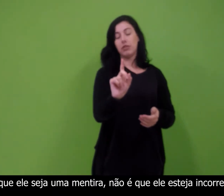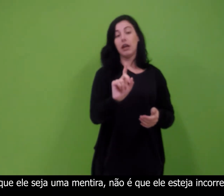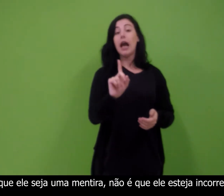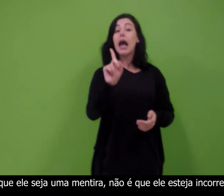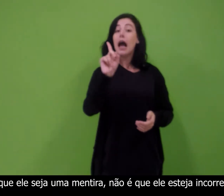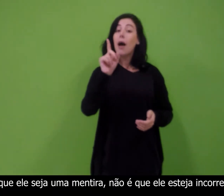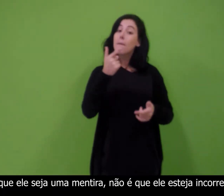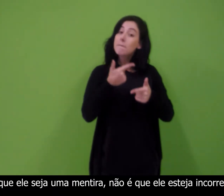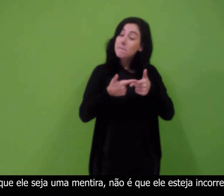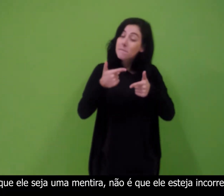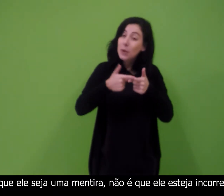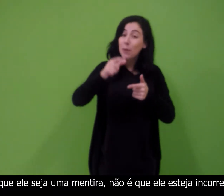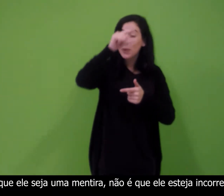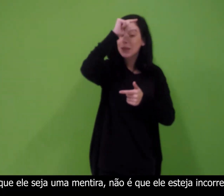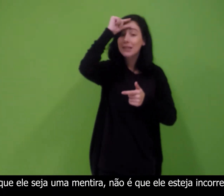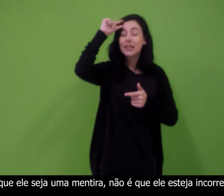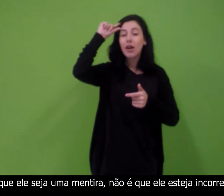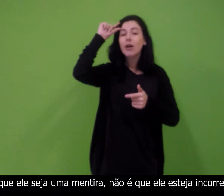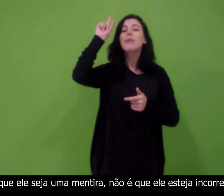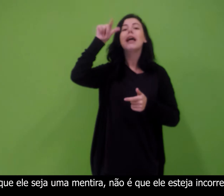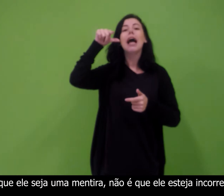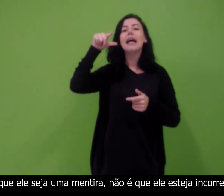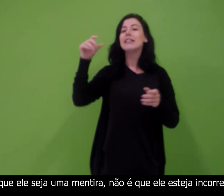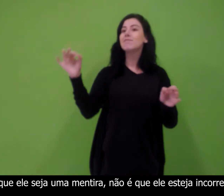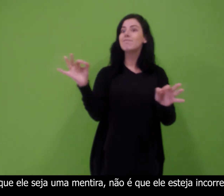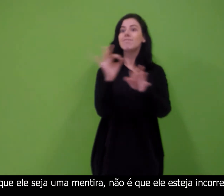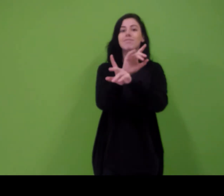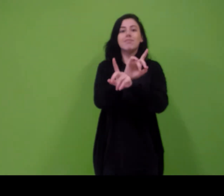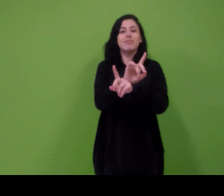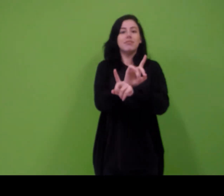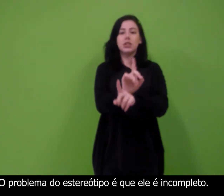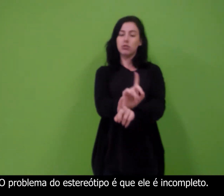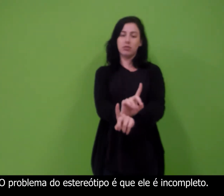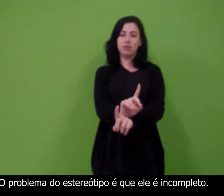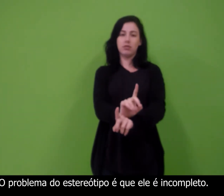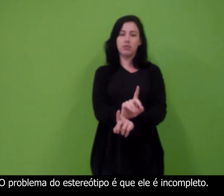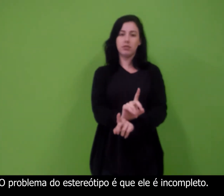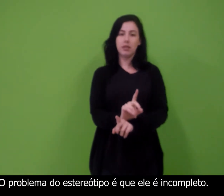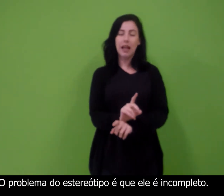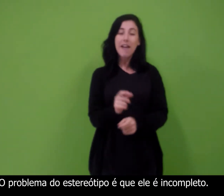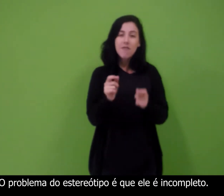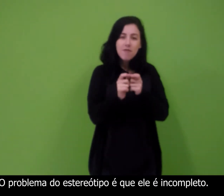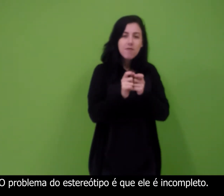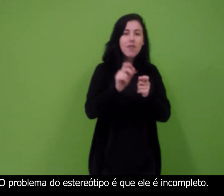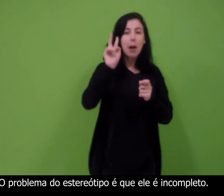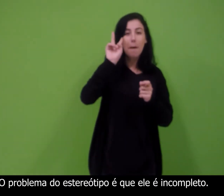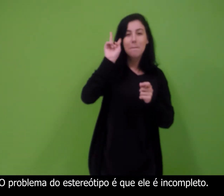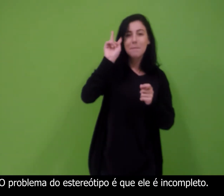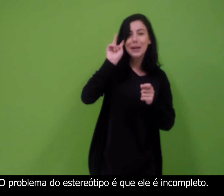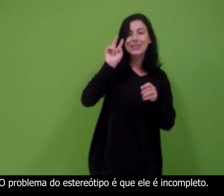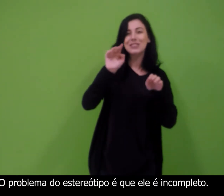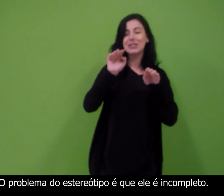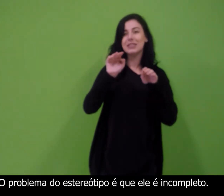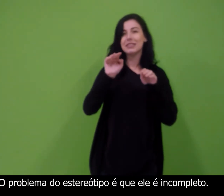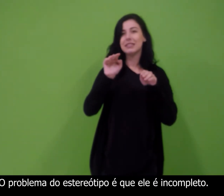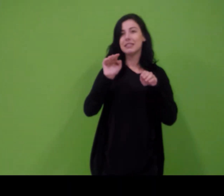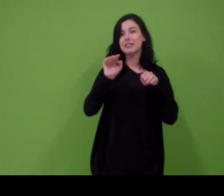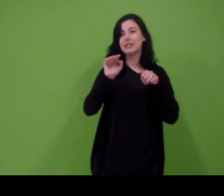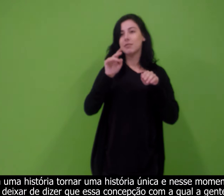ele seja uma mentira, não é que ele seja incorreto. O problema do estereótipo é que ele é incompleto.